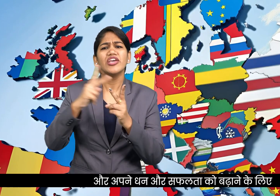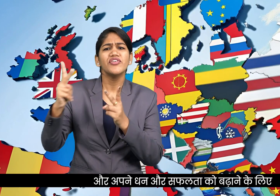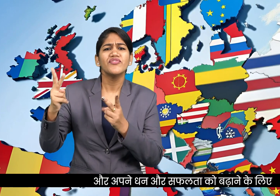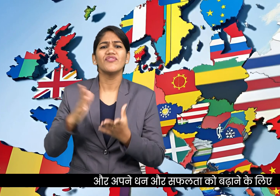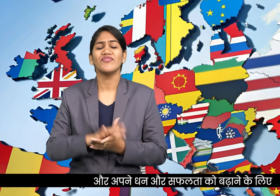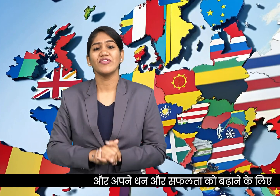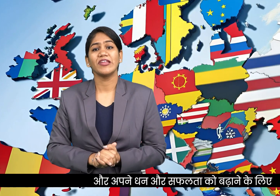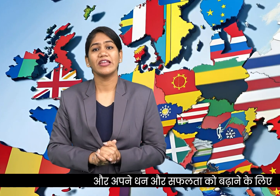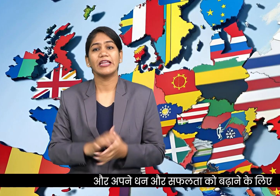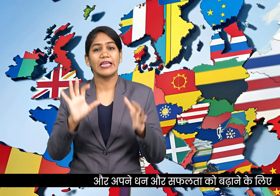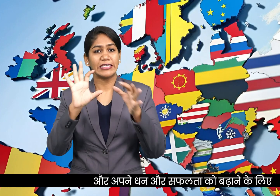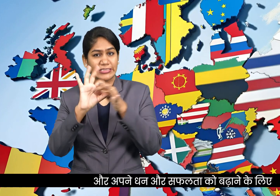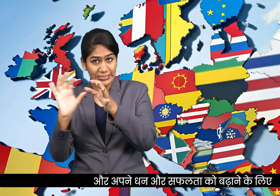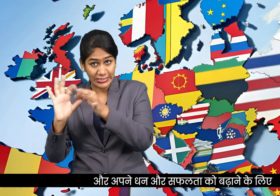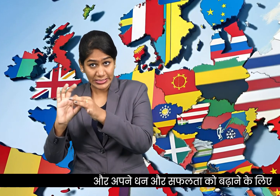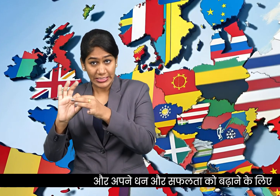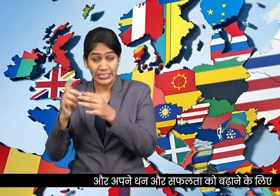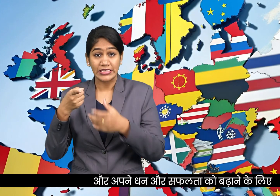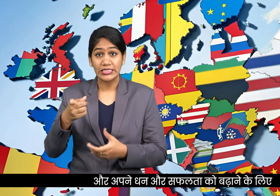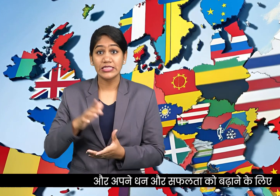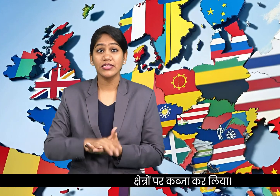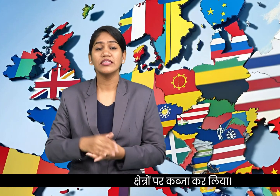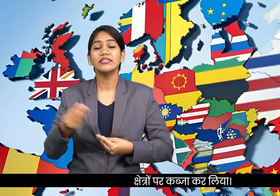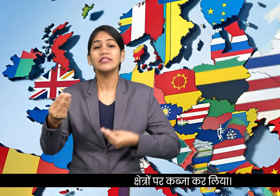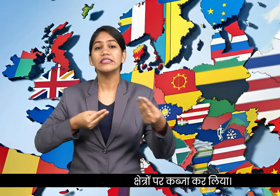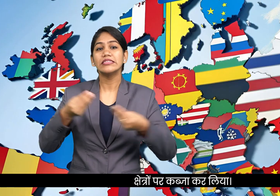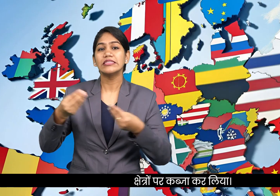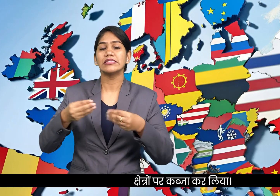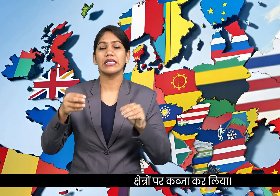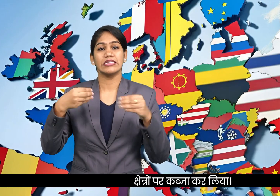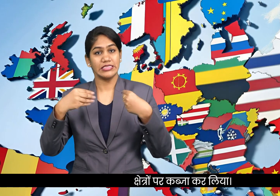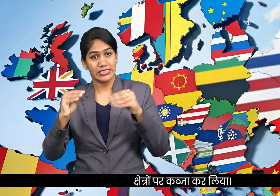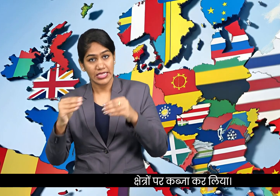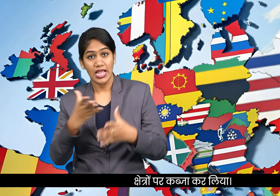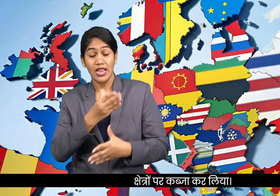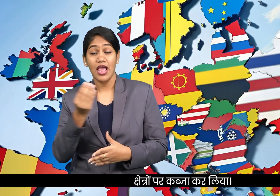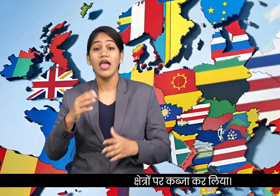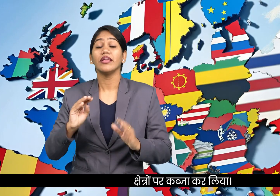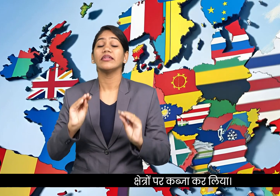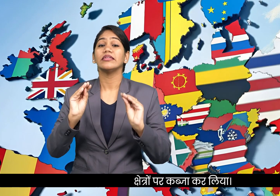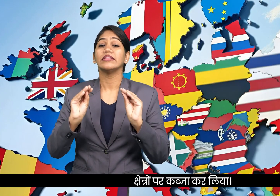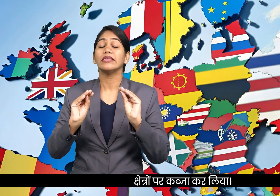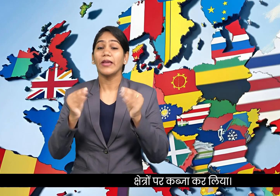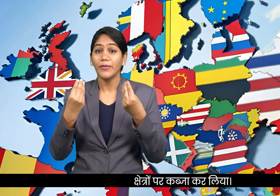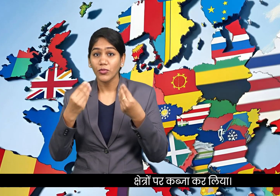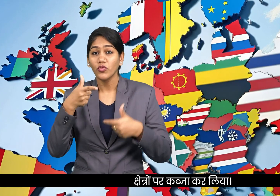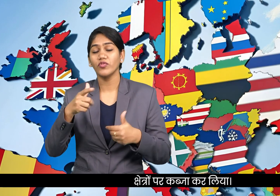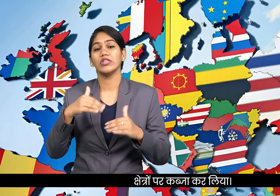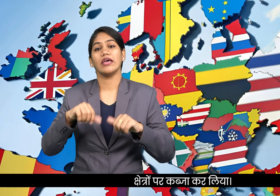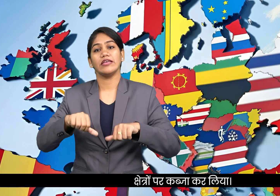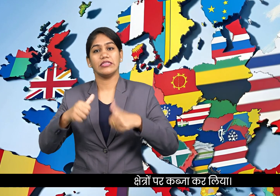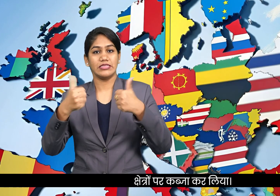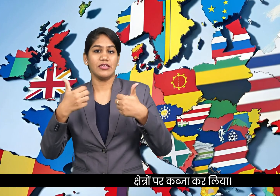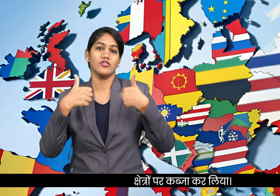अपने धन और सफलता को बढ़ाने के लिए क्षेत्रों पर कब्जा कर लिया।